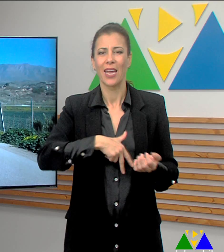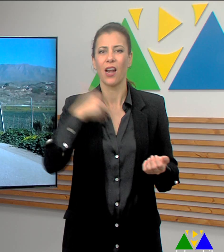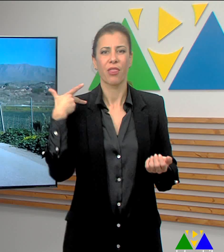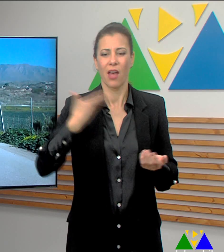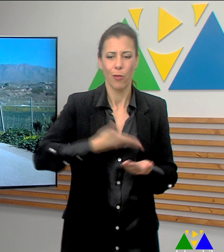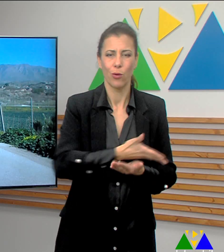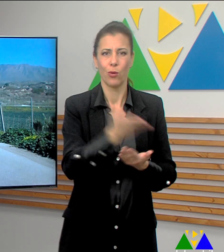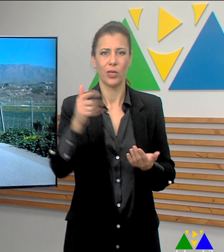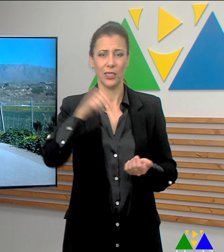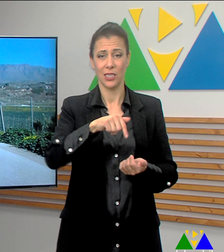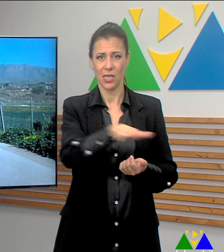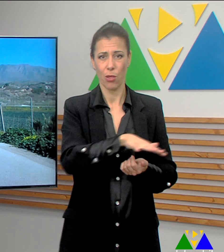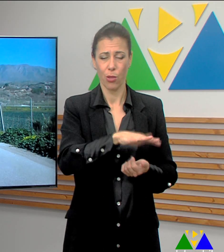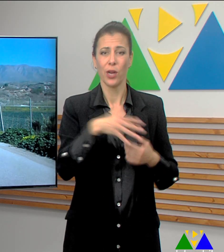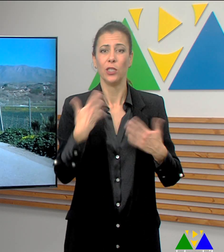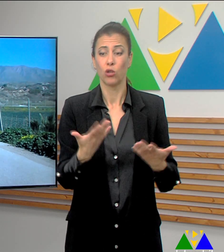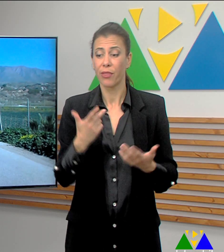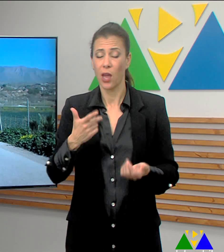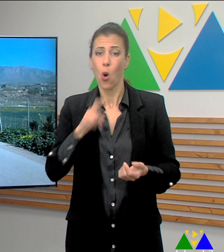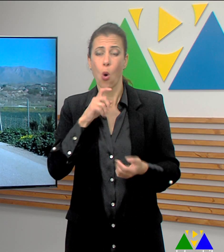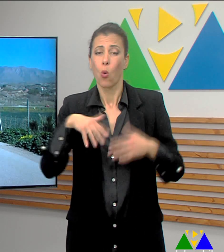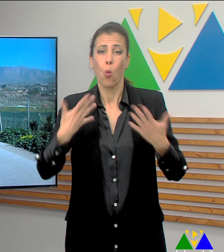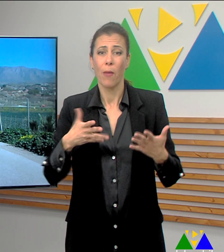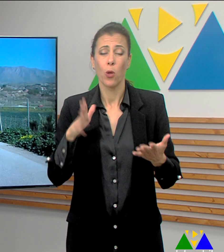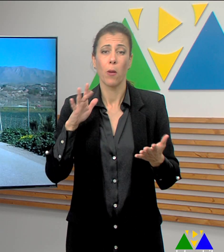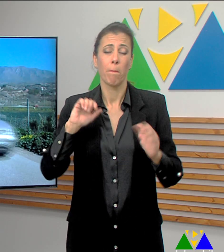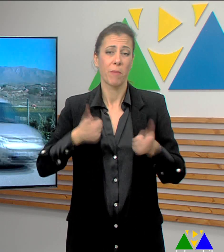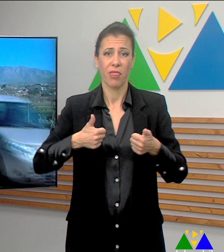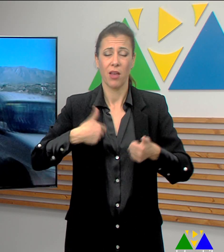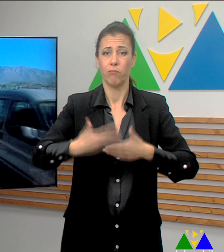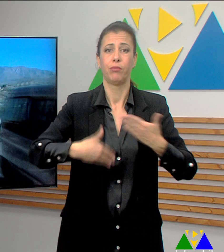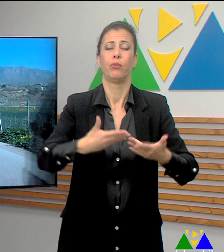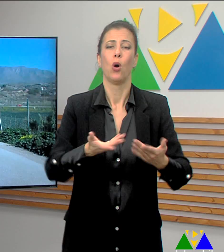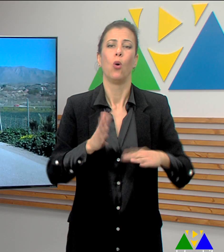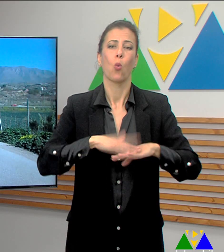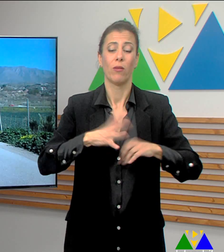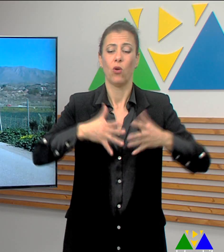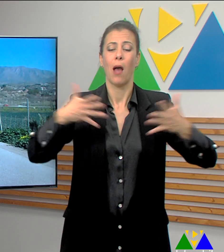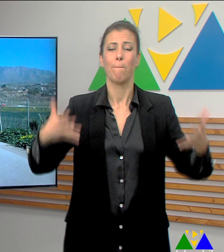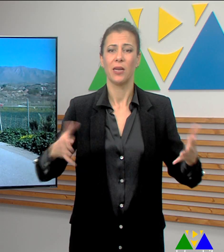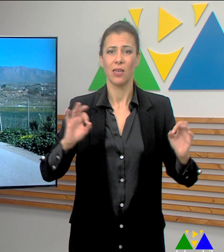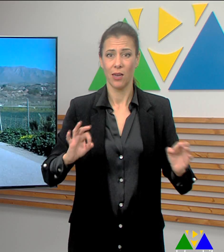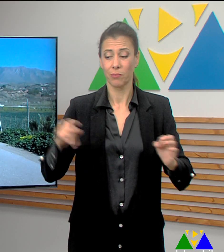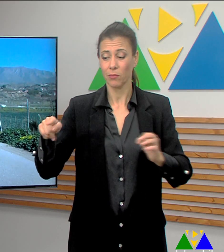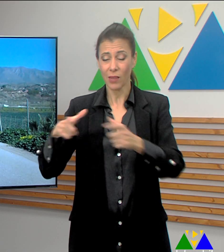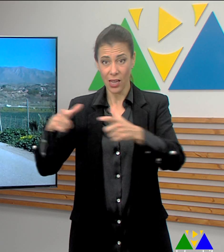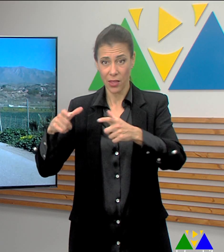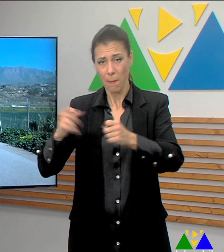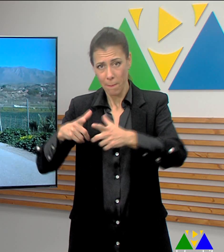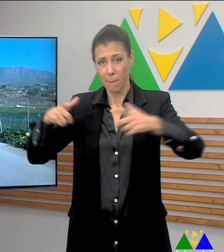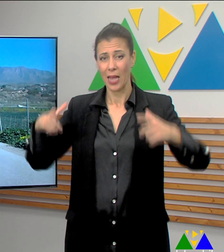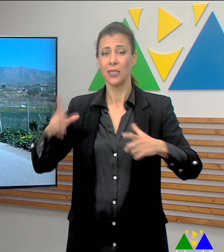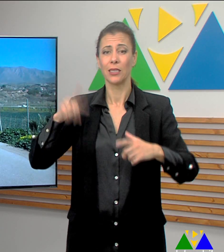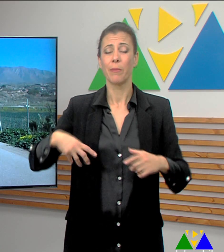regadío en esta zona, y se generaliza indudablemente cuando se amplía la acequia y cuando el